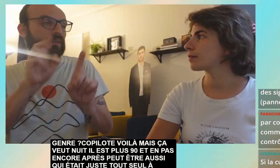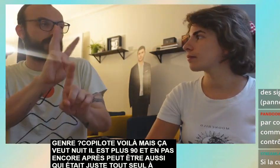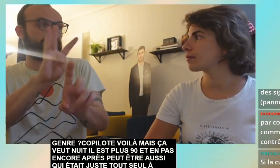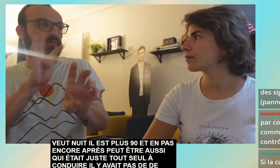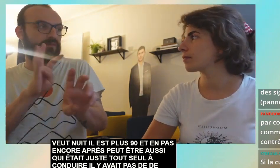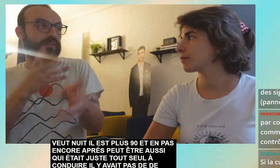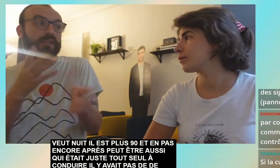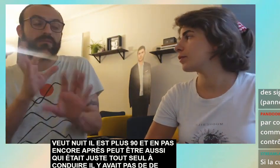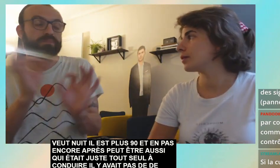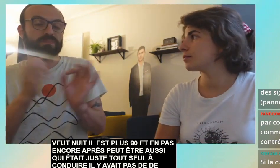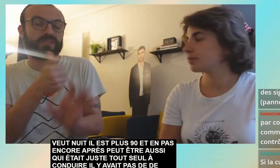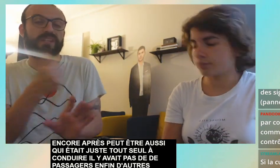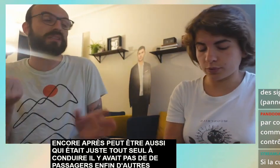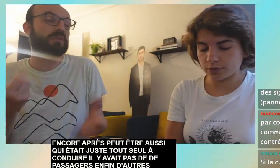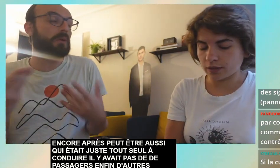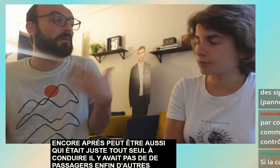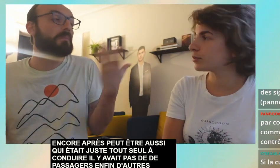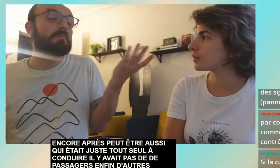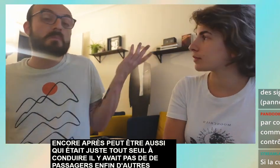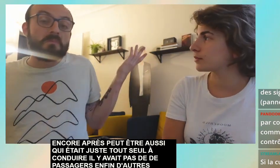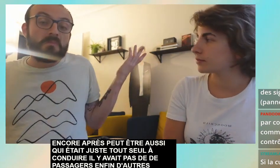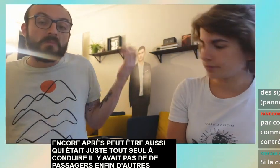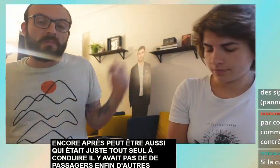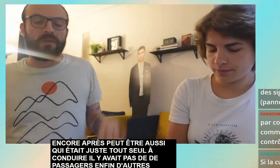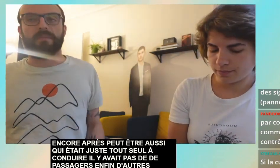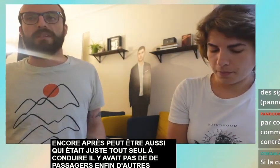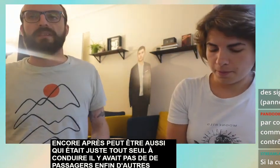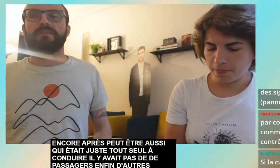personnes derrière. Oui. Donc, s'il est Peut-être, seul, peut-être. après,